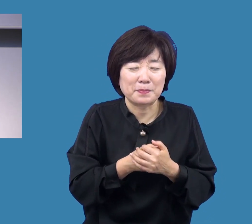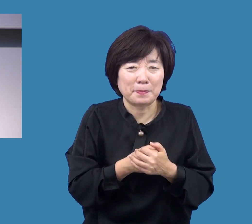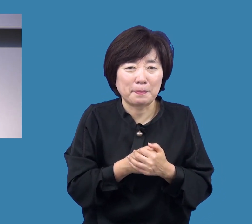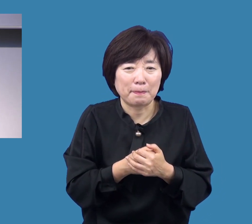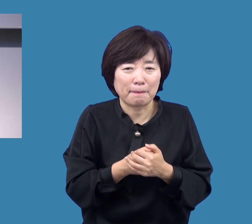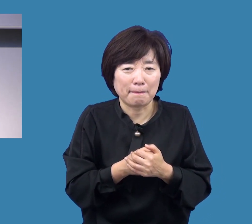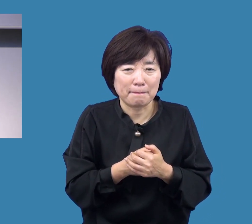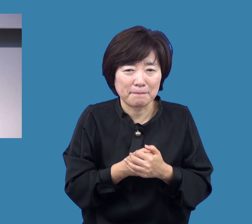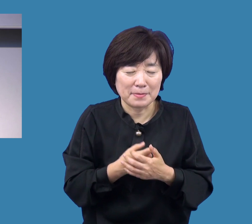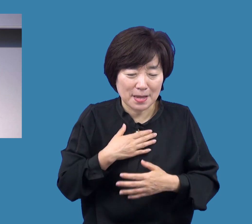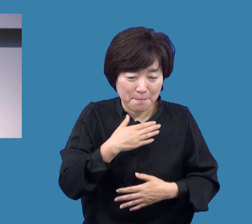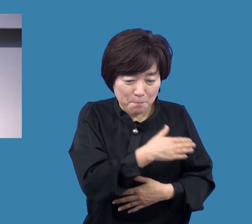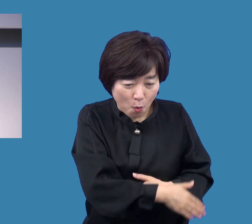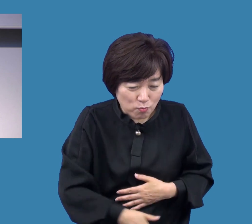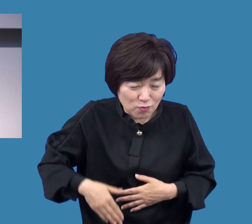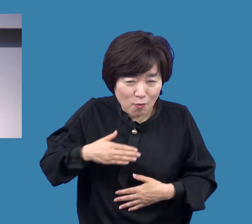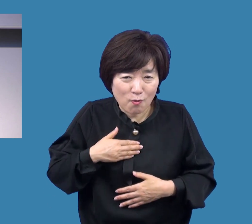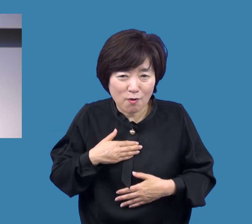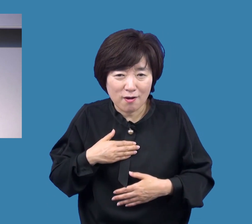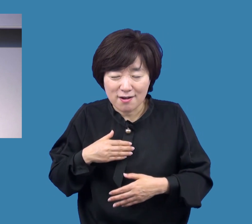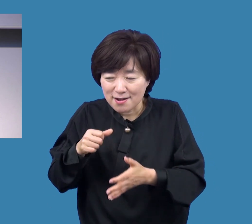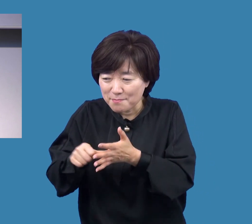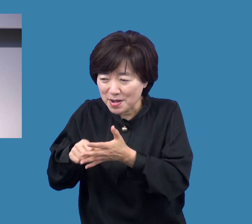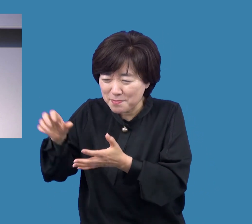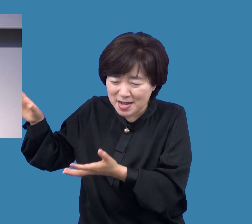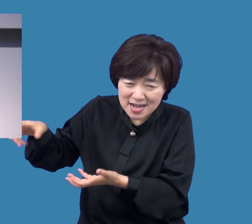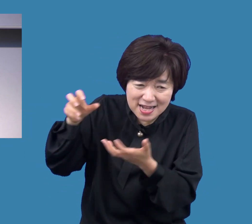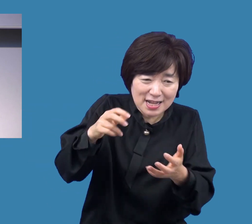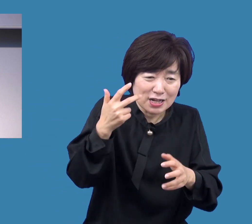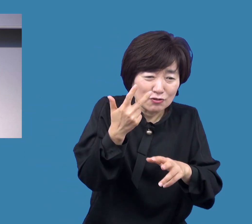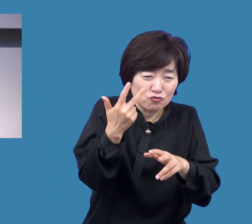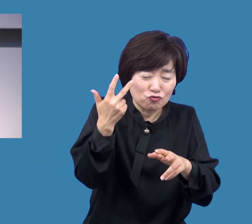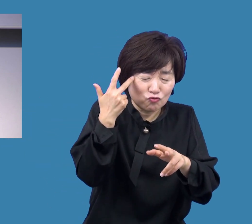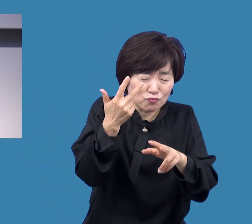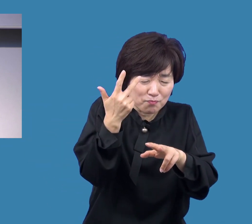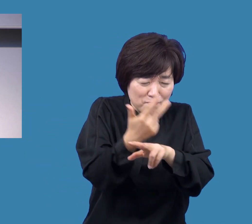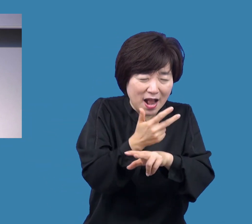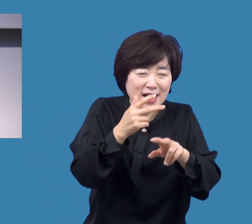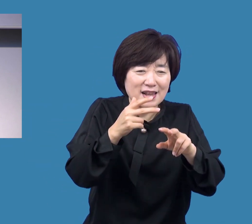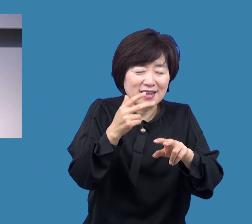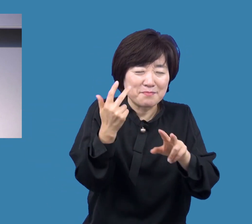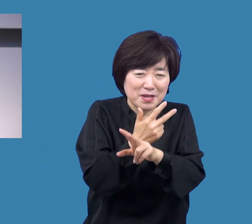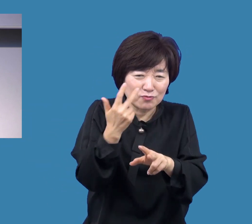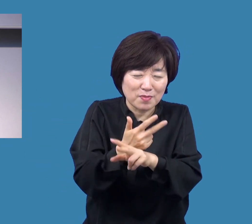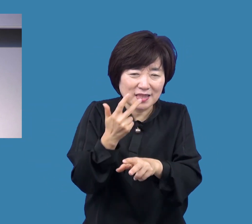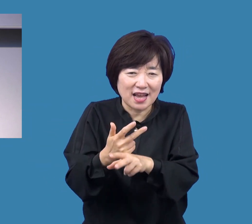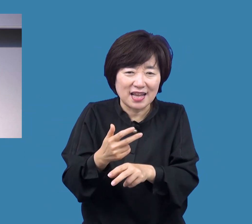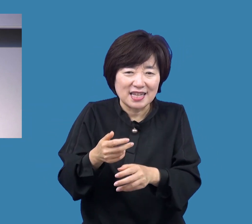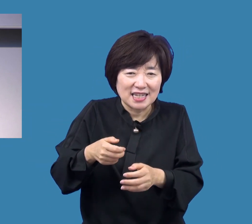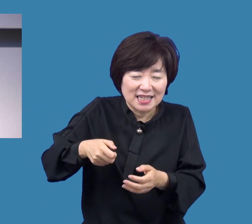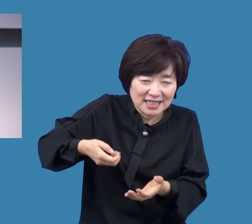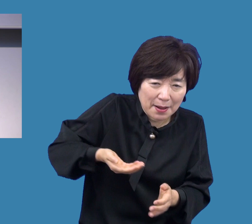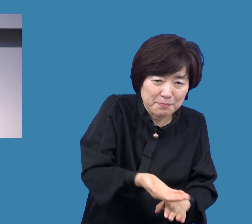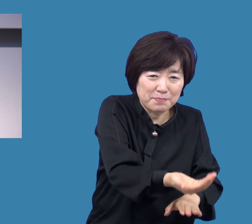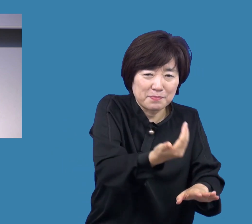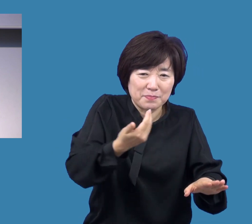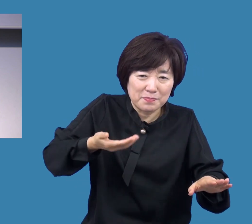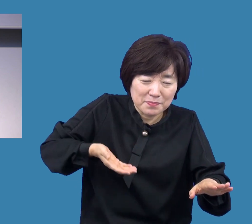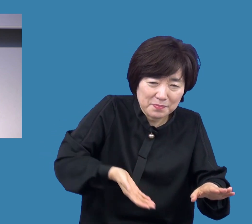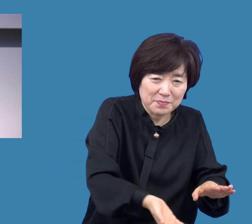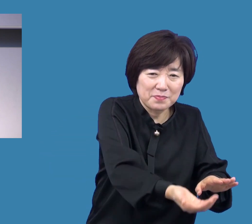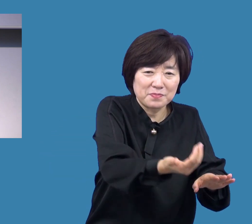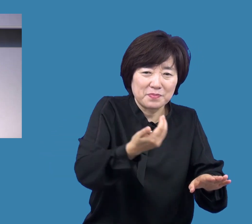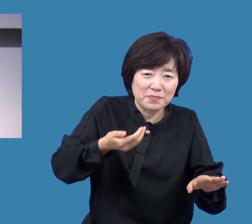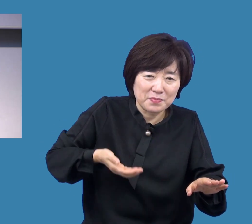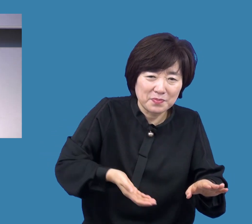그러니까 몸으로 다 때웠어요, 노가다로. 그래서 막 주말마다 나가가지고 삽 들고, 거기 이렇게 이제 어린이 놀이터를